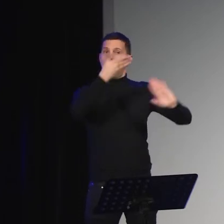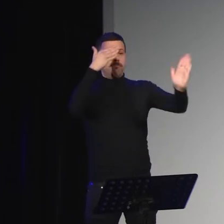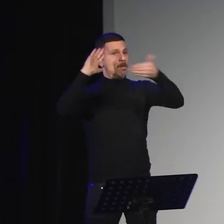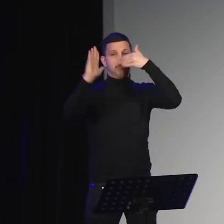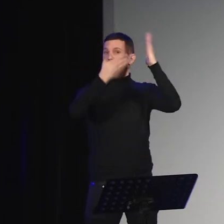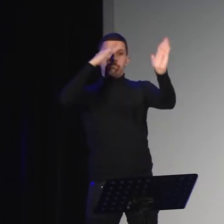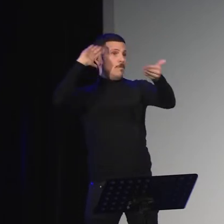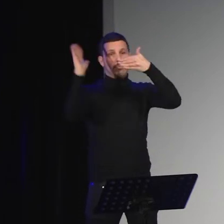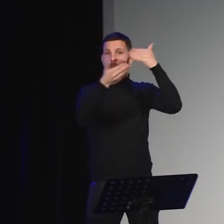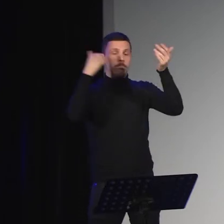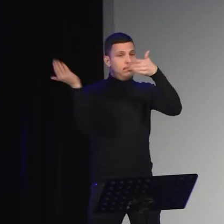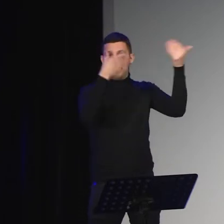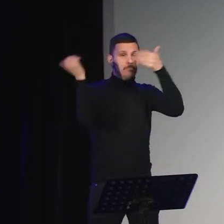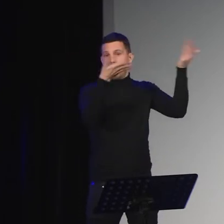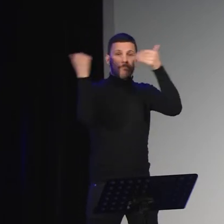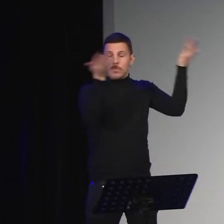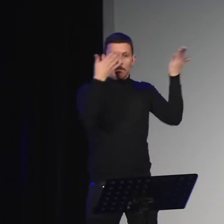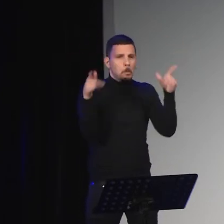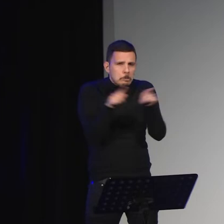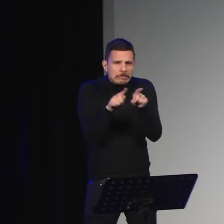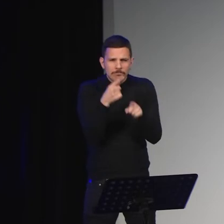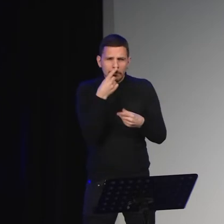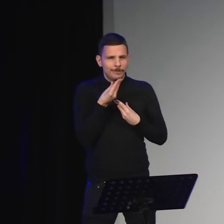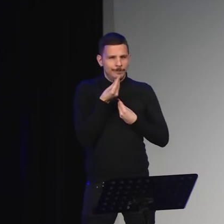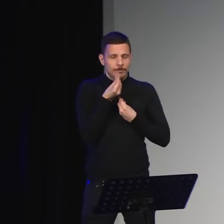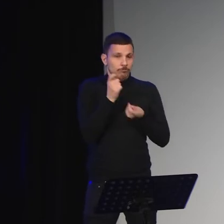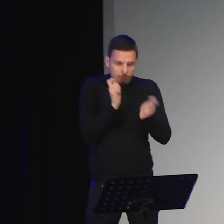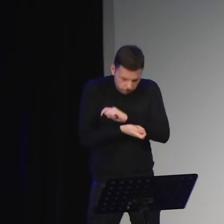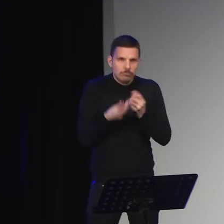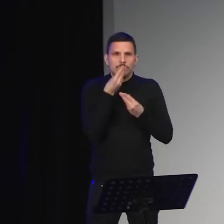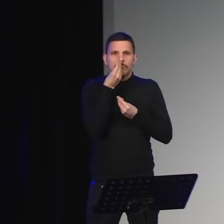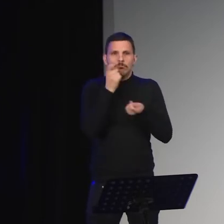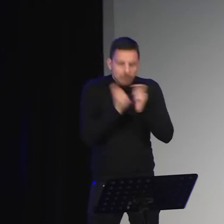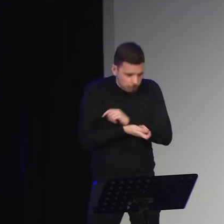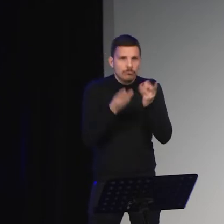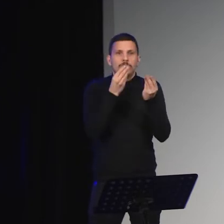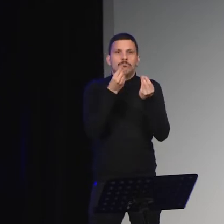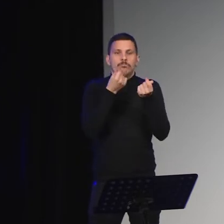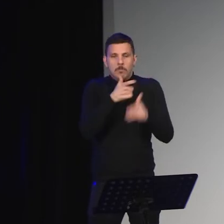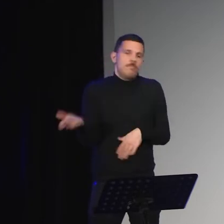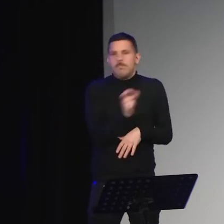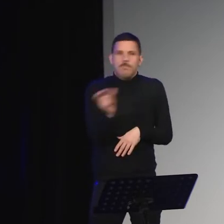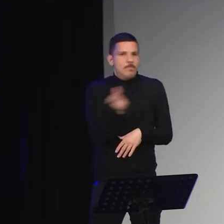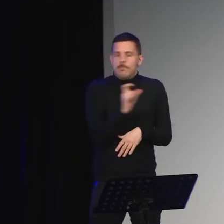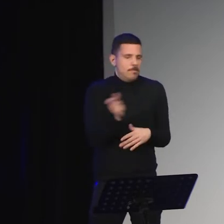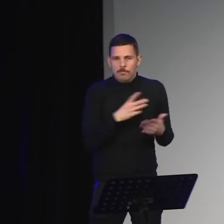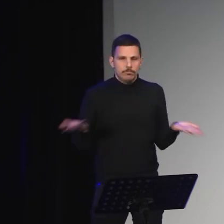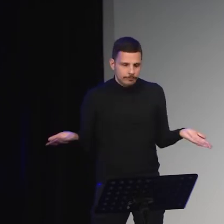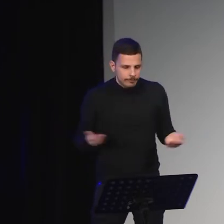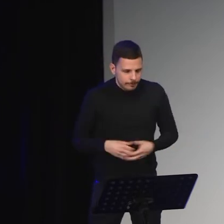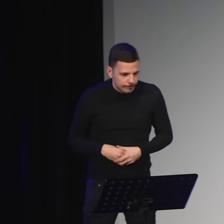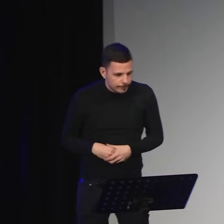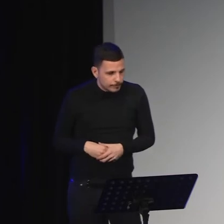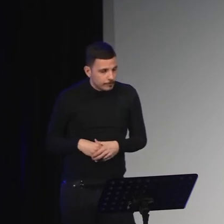et d'une ride à l'autre et sans préparation. On regarde les gens, on passe d'une peau à l'autre, d'un œil à l'autre,